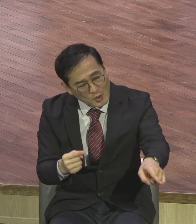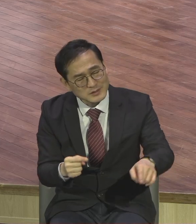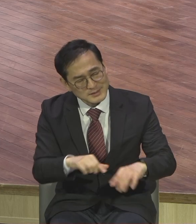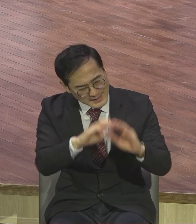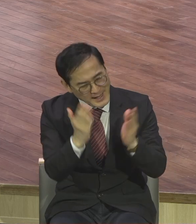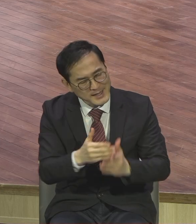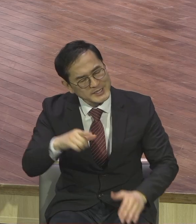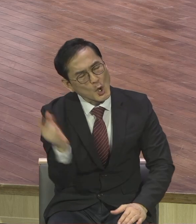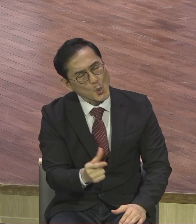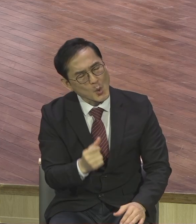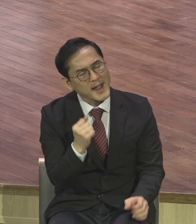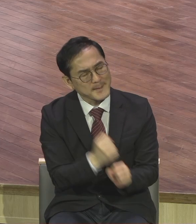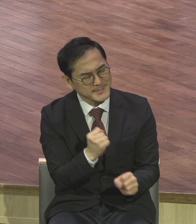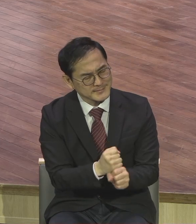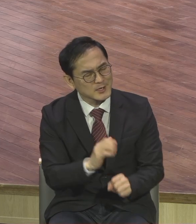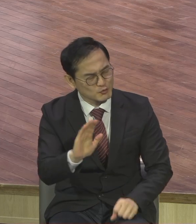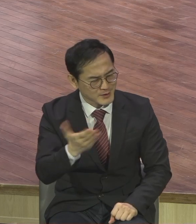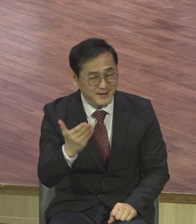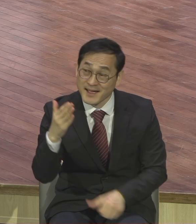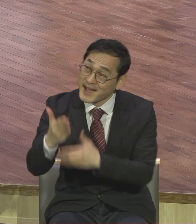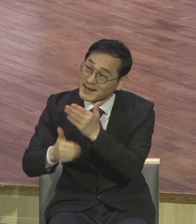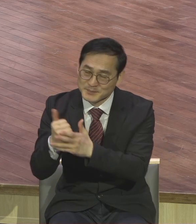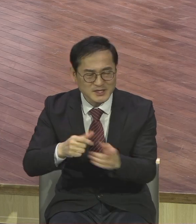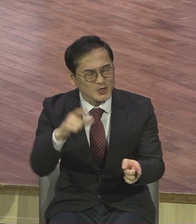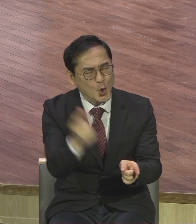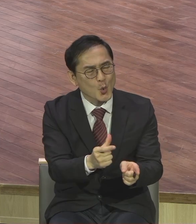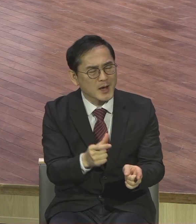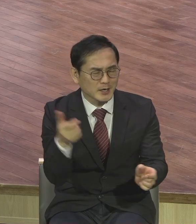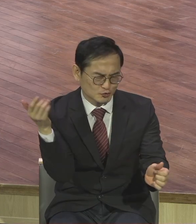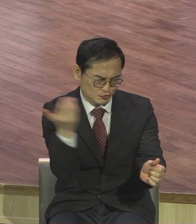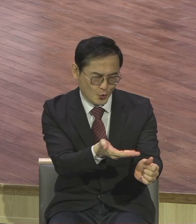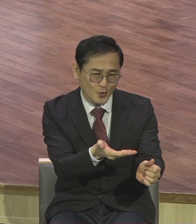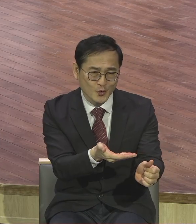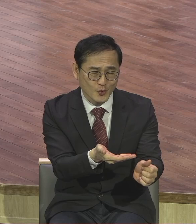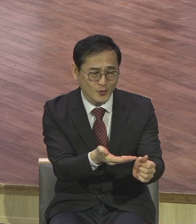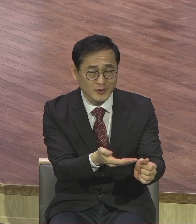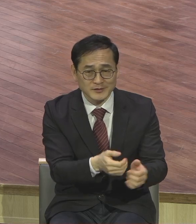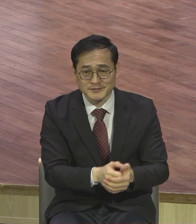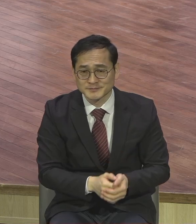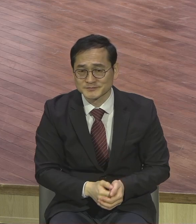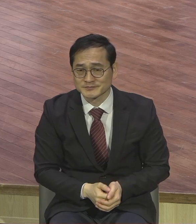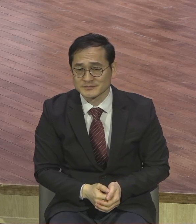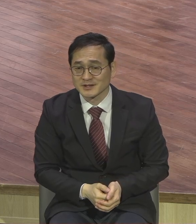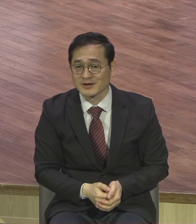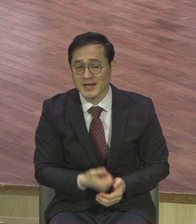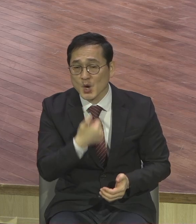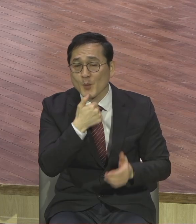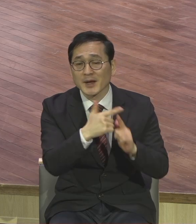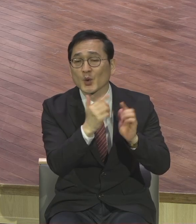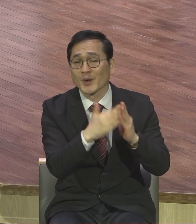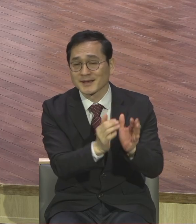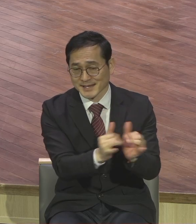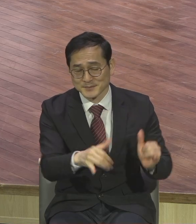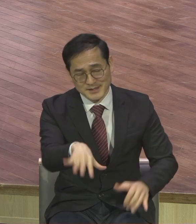사역. 사도 바울은 이 예수 그리스도의 복음으로 로마 교회